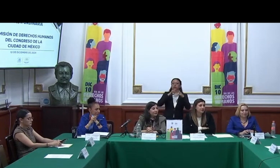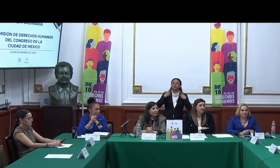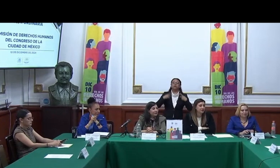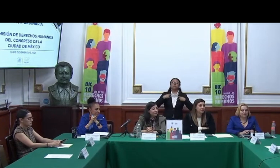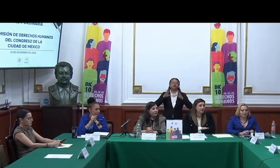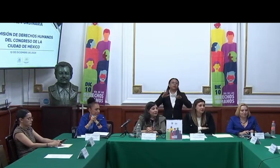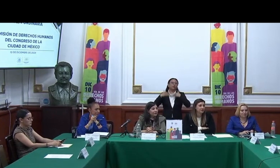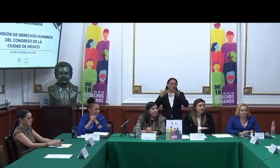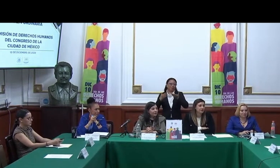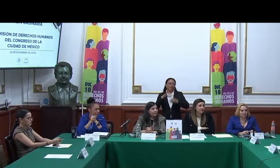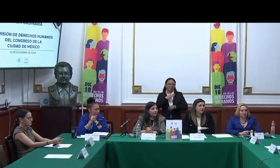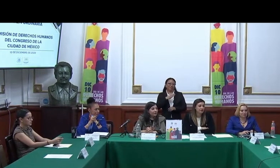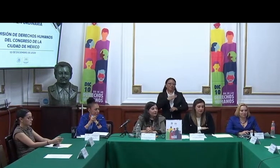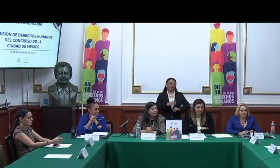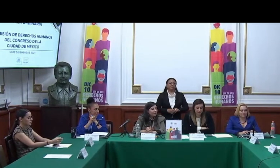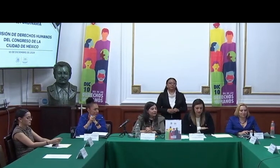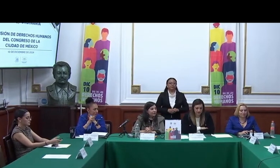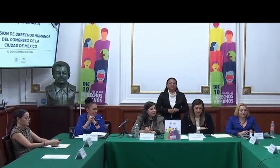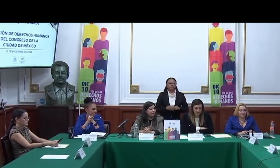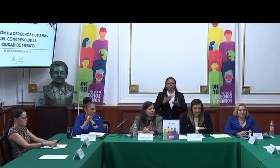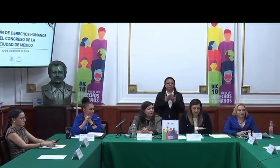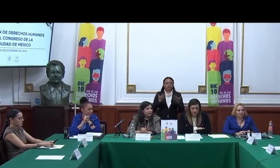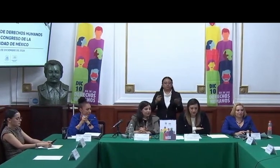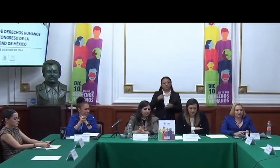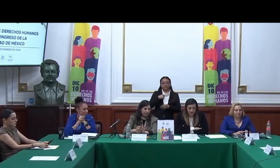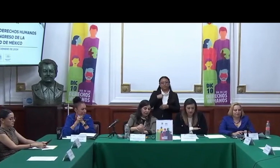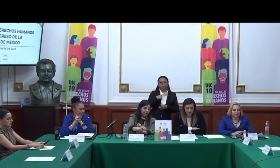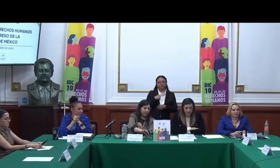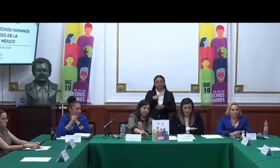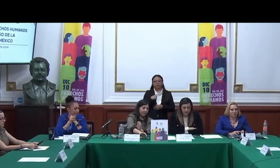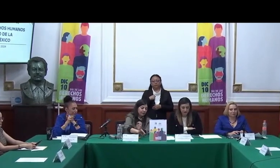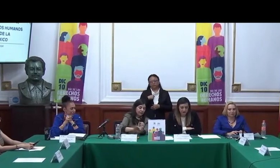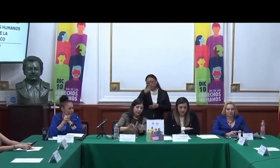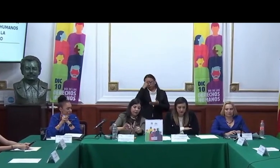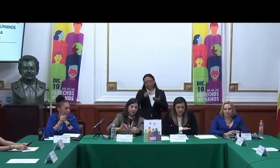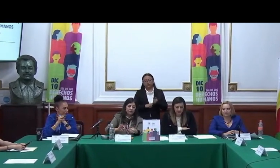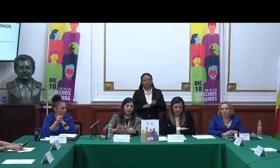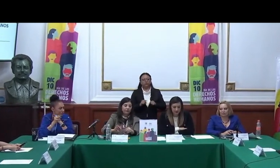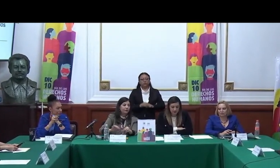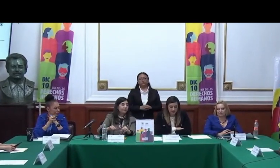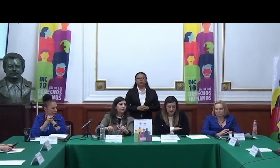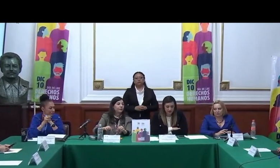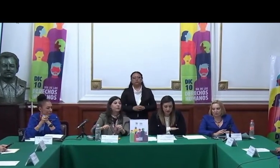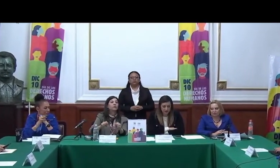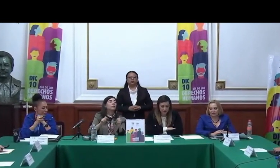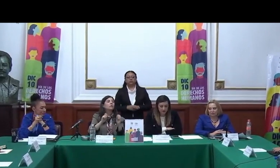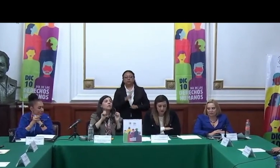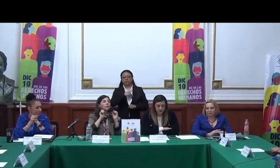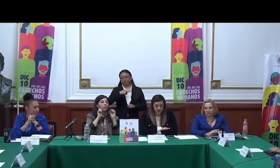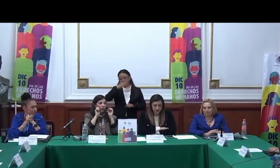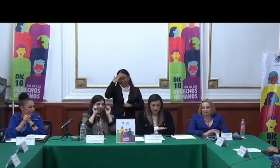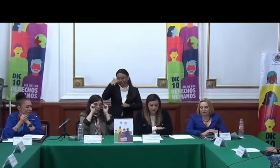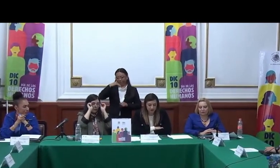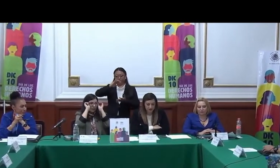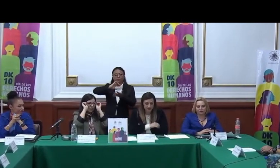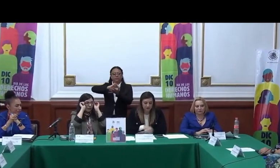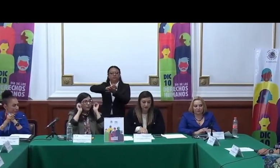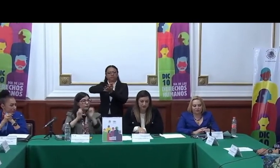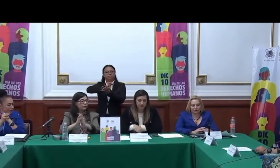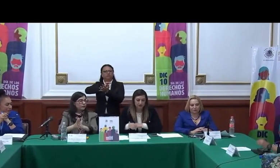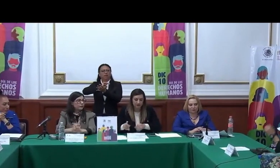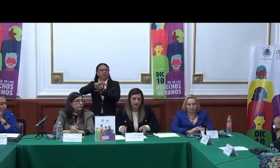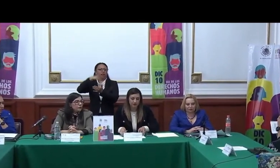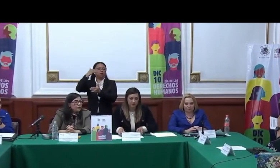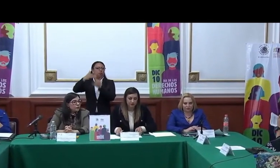Y bueno, pues creo que todos sabemos que la discriminación lleva a la violencia. Comprender